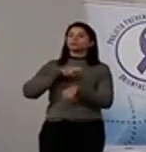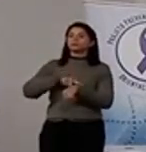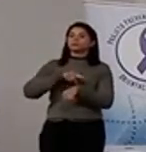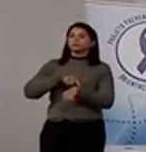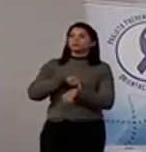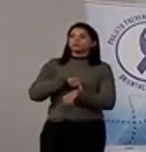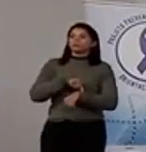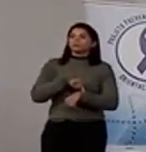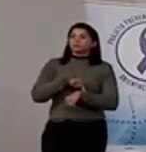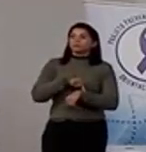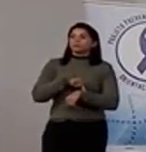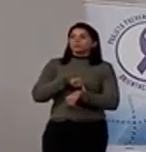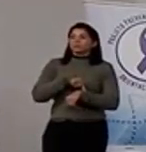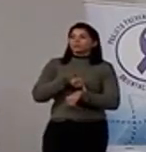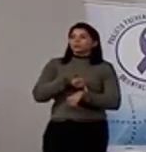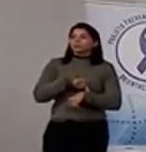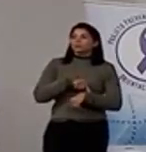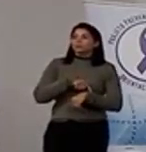Não.